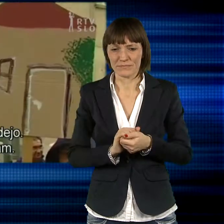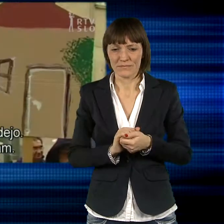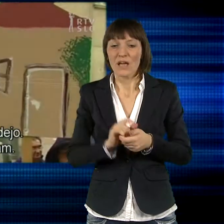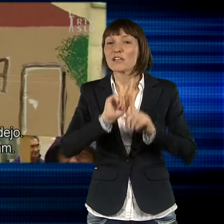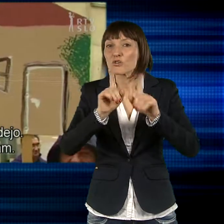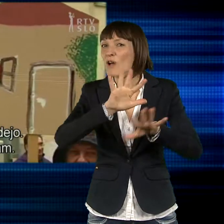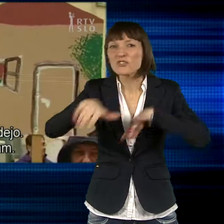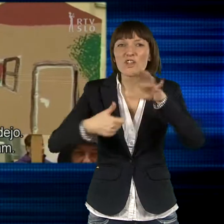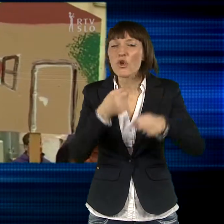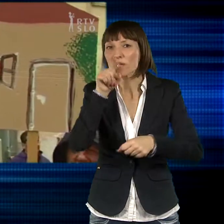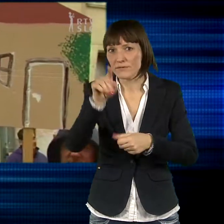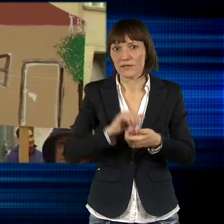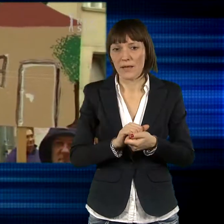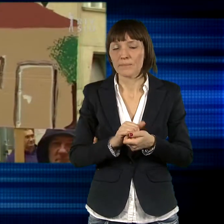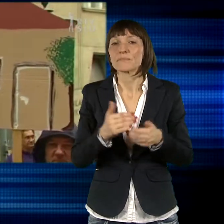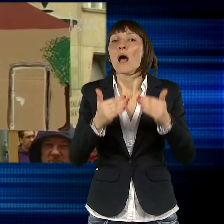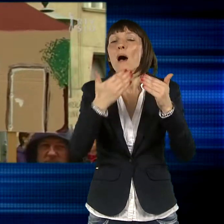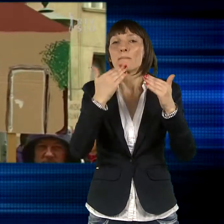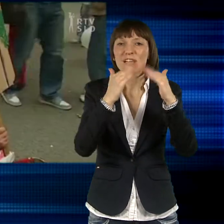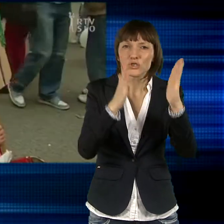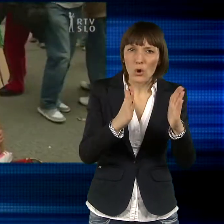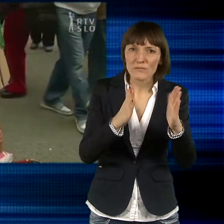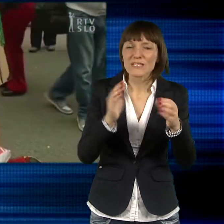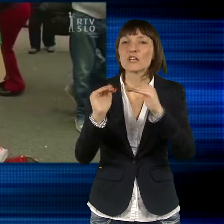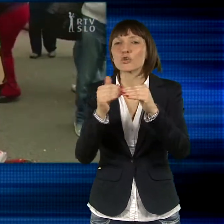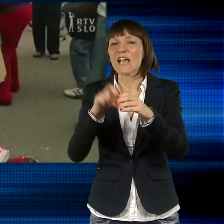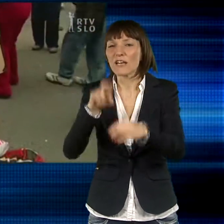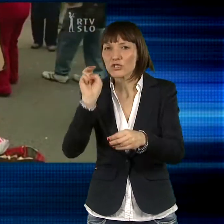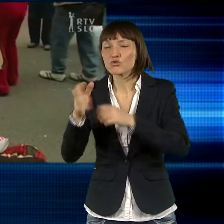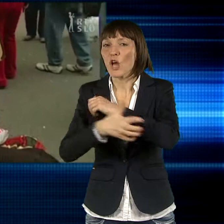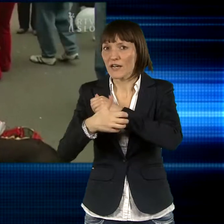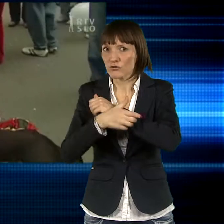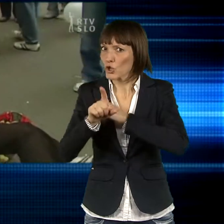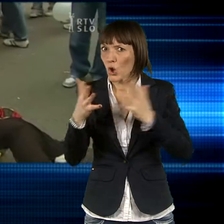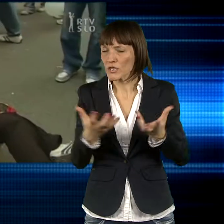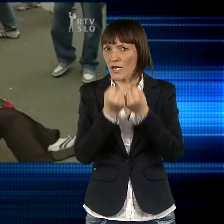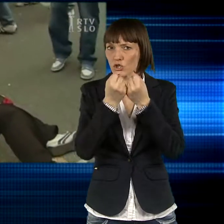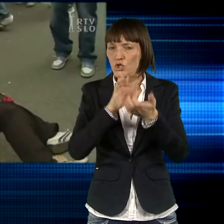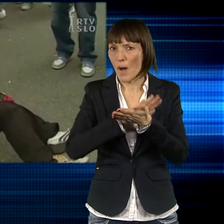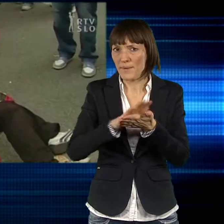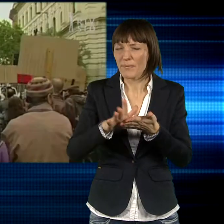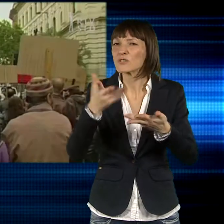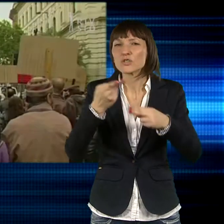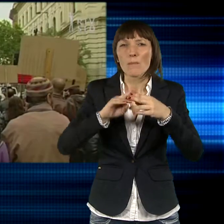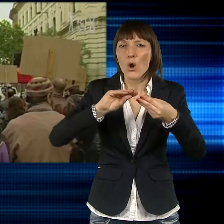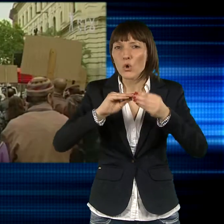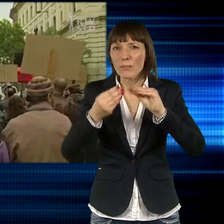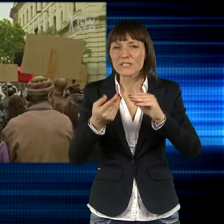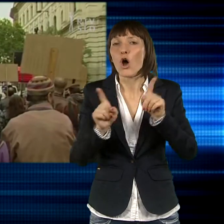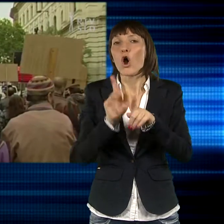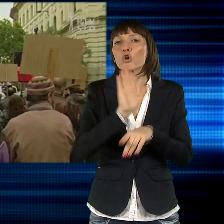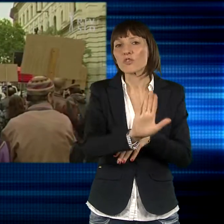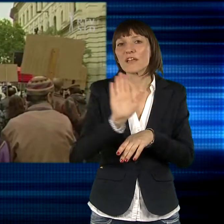Életveszélyes az a szálló. Brezdomstvo, socialna izključenost, revščina. Rešitve zagotovo niso preproste in so vsekakor bolj